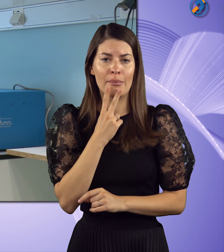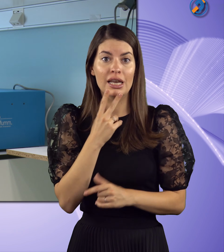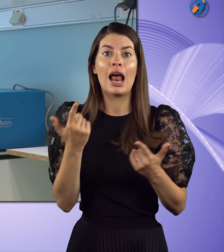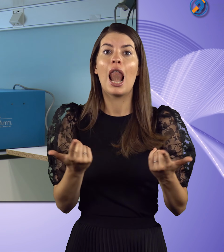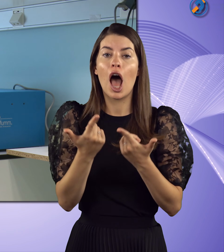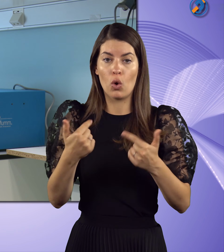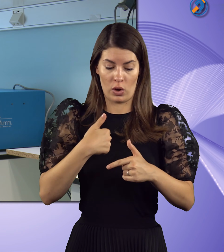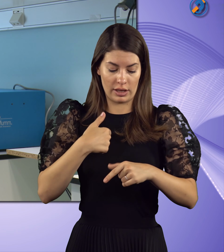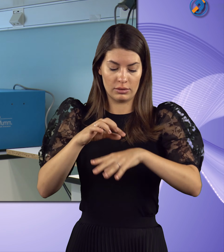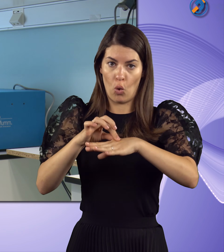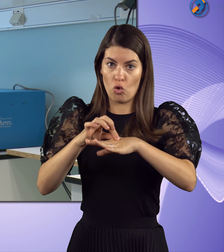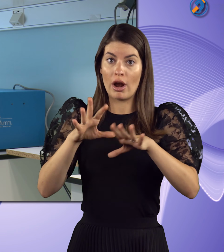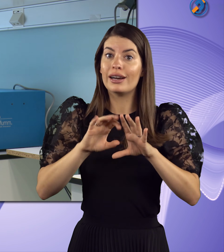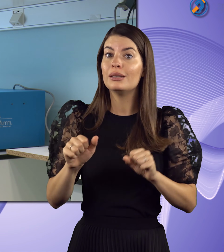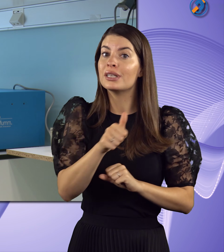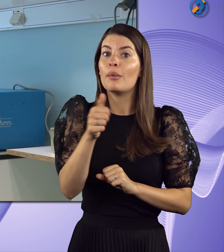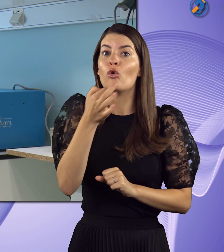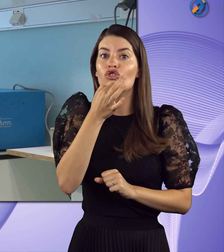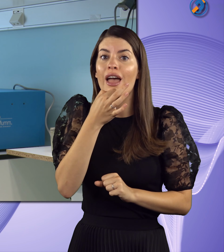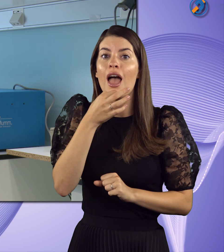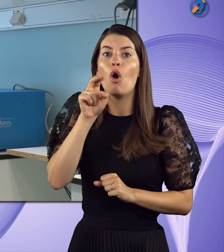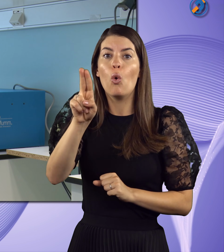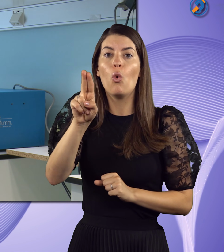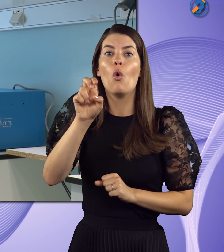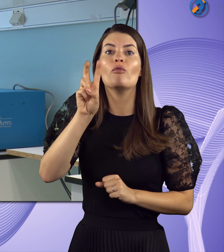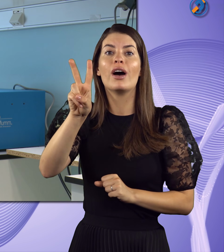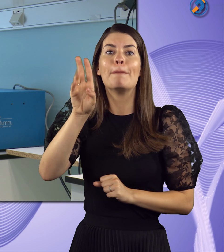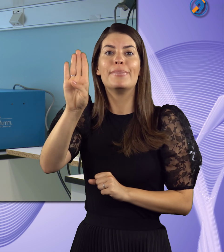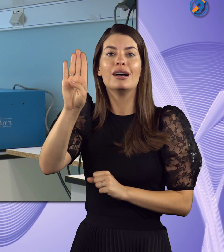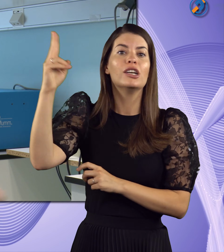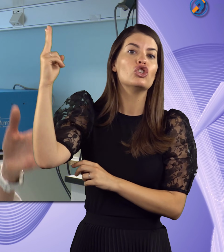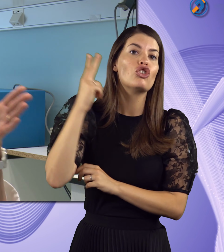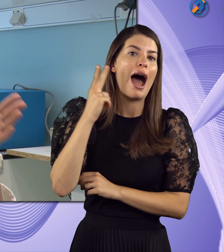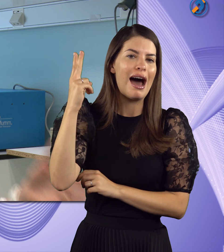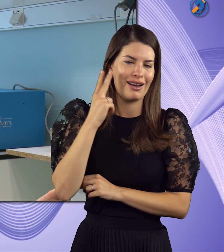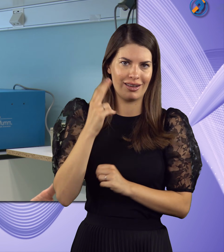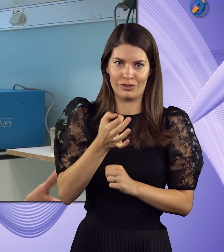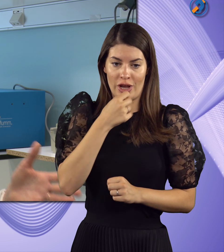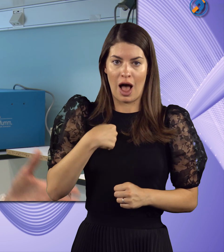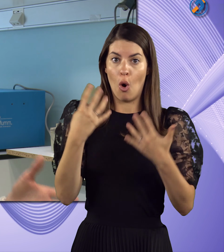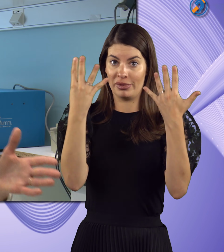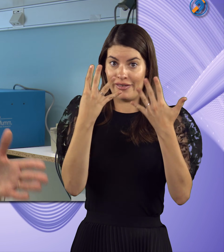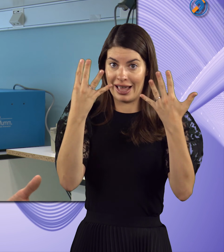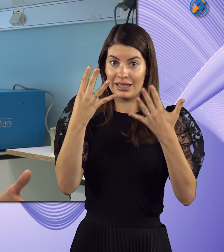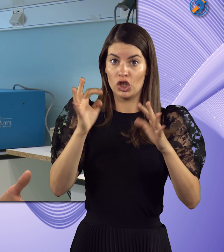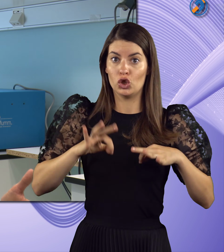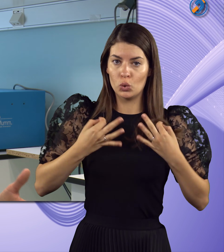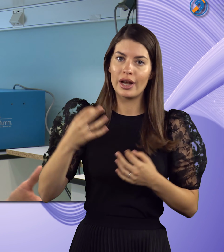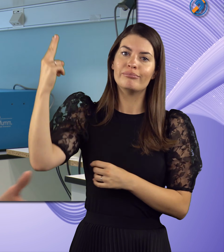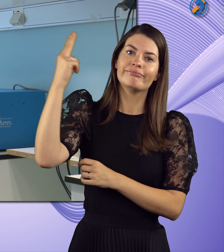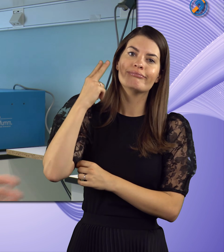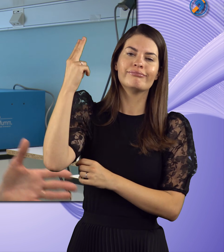preko kože lahko izdelamo samo takrat, ko so UVB žarki. Skratka, če se vi ob 9. zjutraj